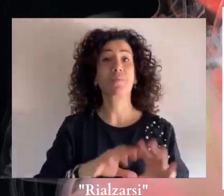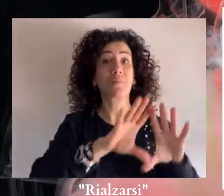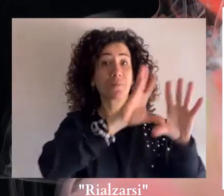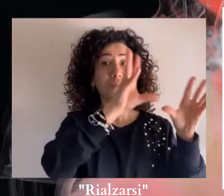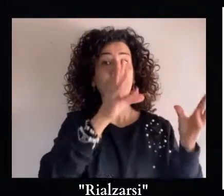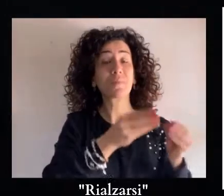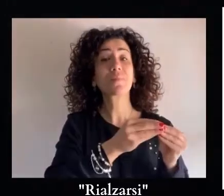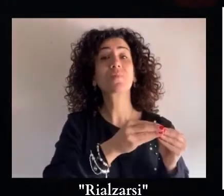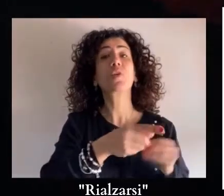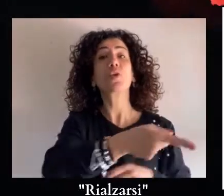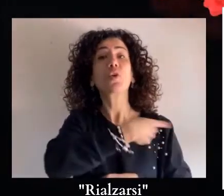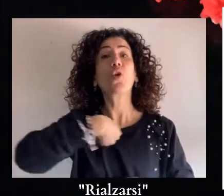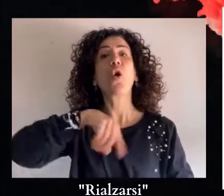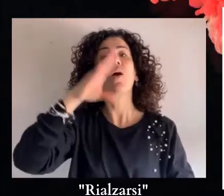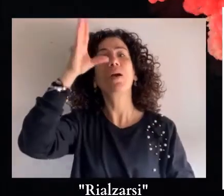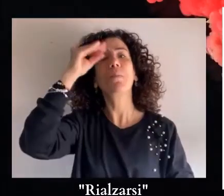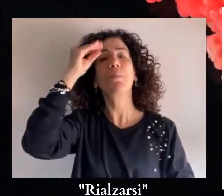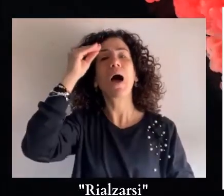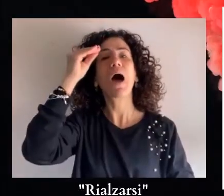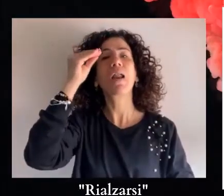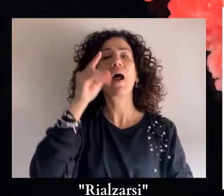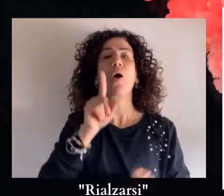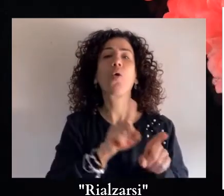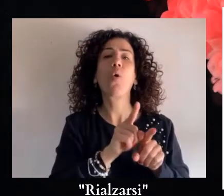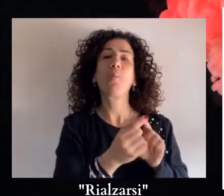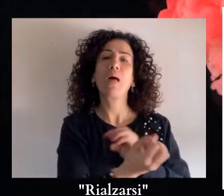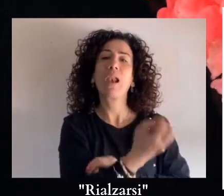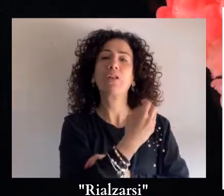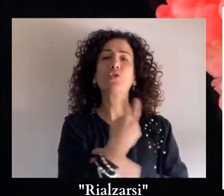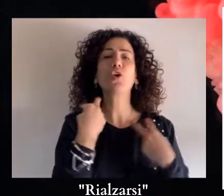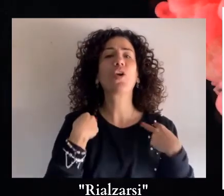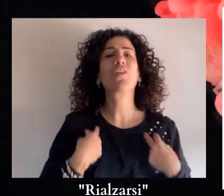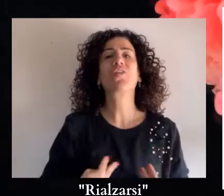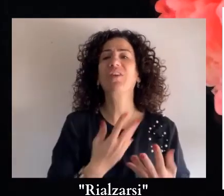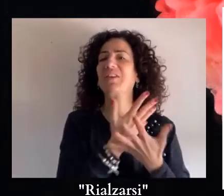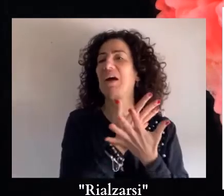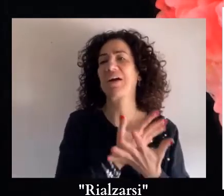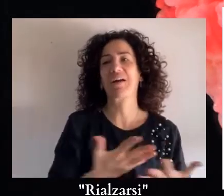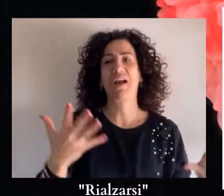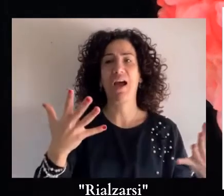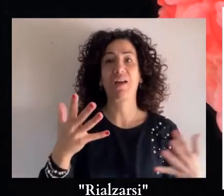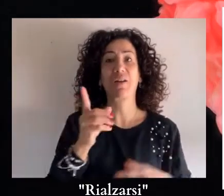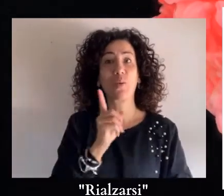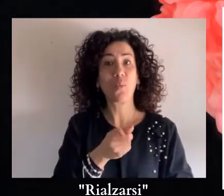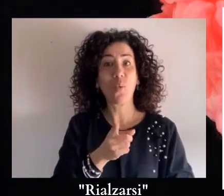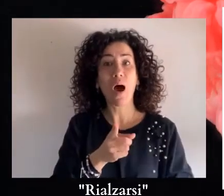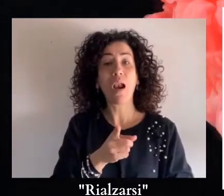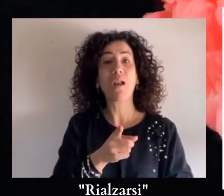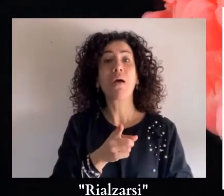dal bisogno. Da ciò impariamo una grande lezione di vita.